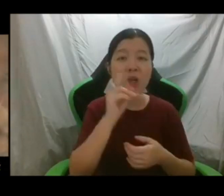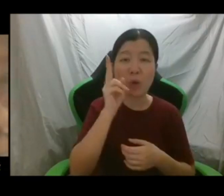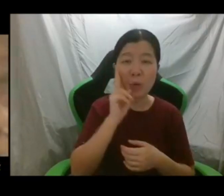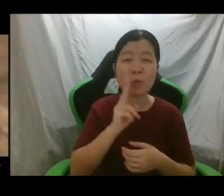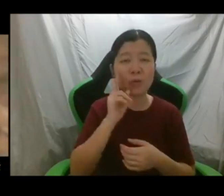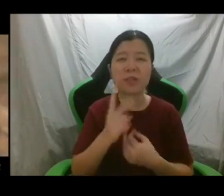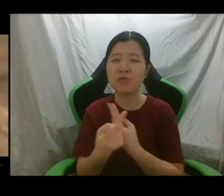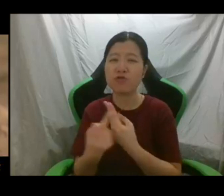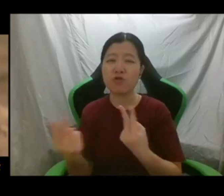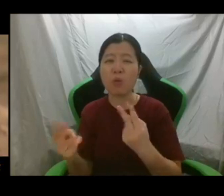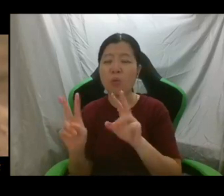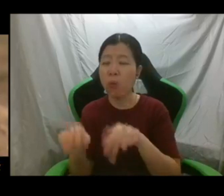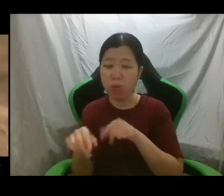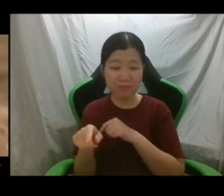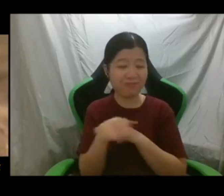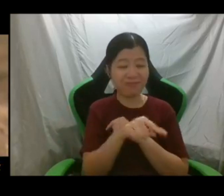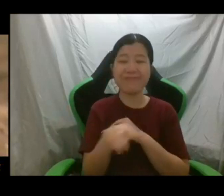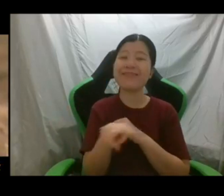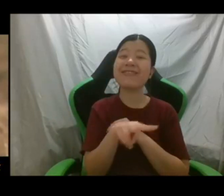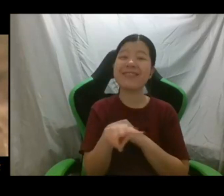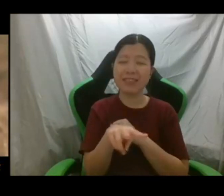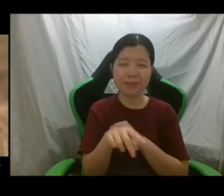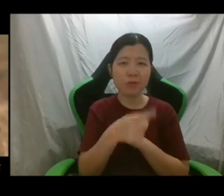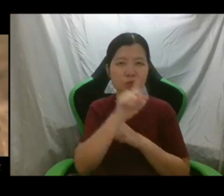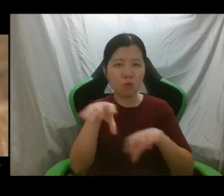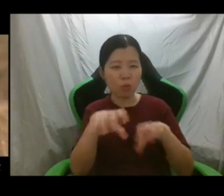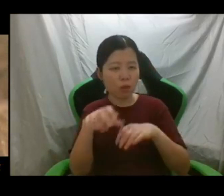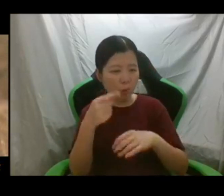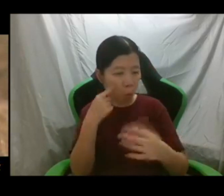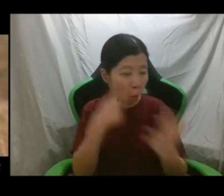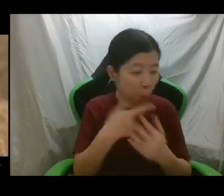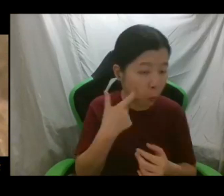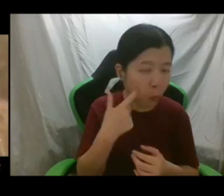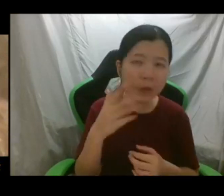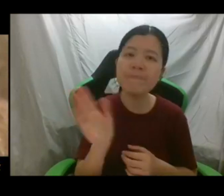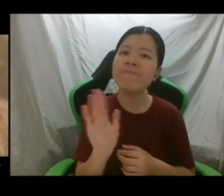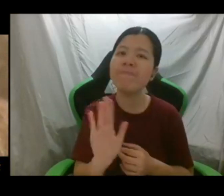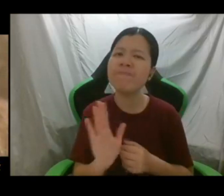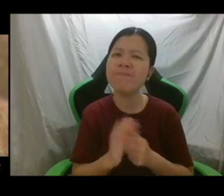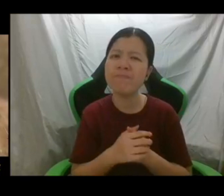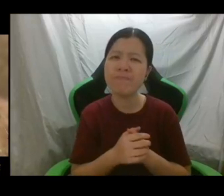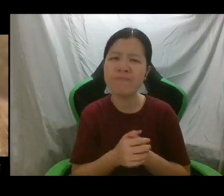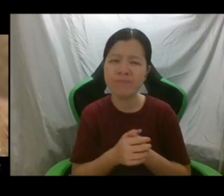草，可以令其他動物冇咁易發現佢哋。